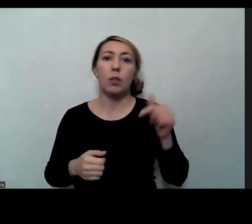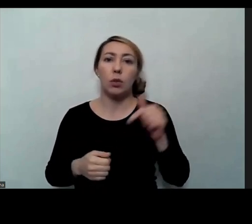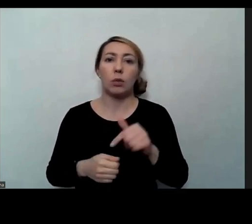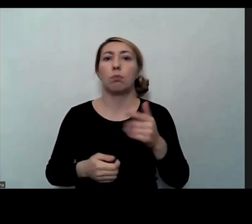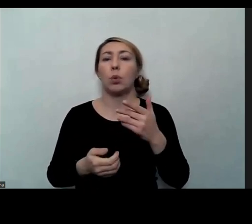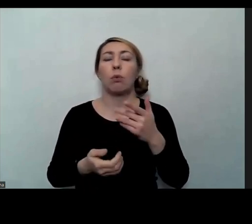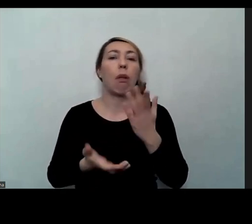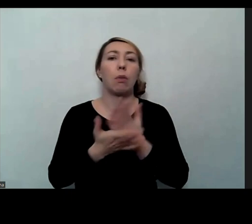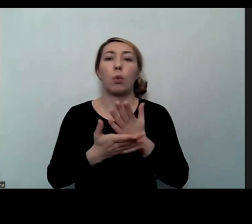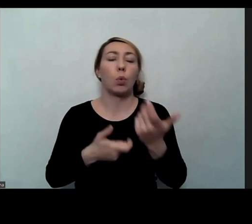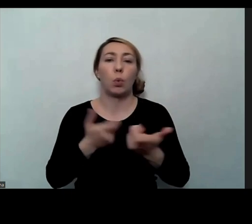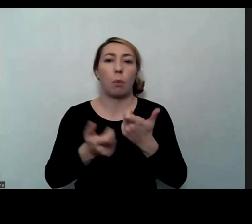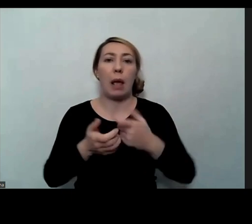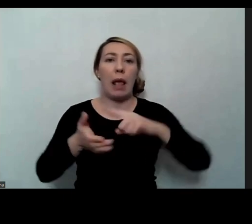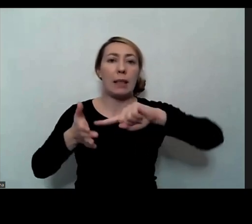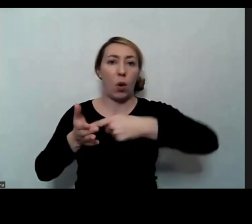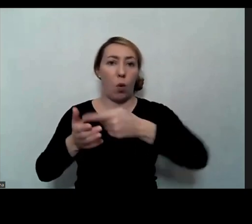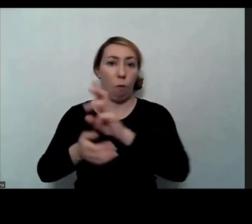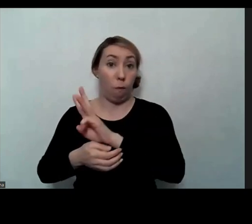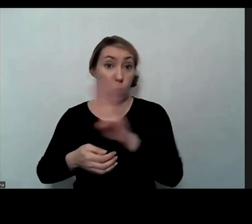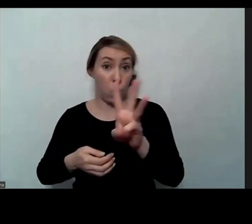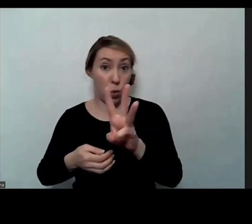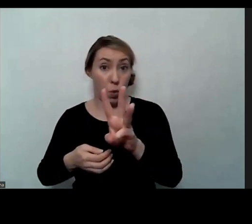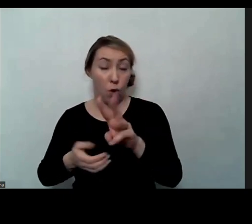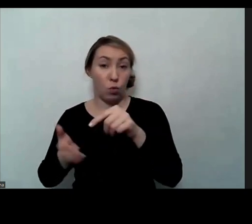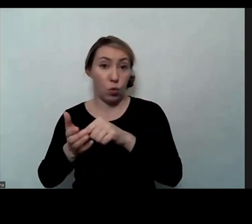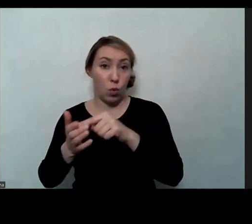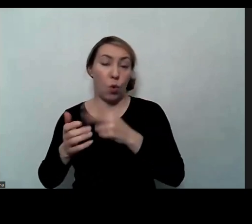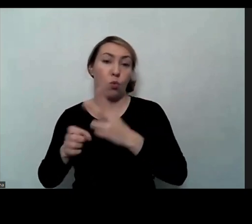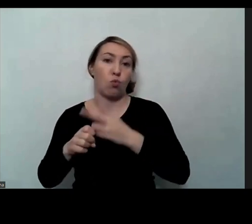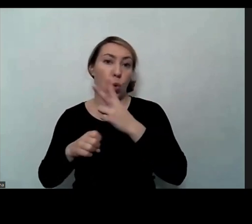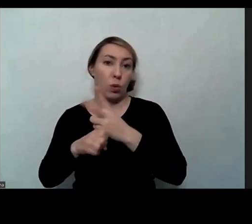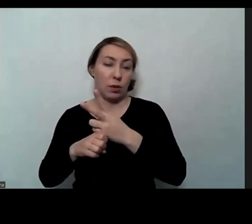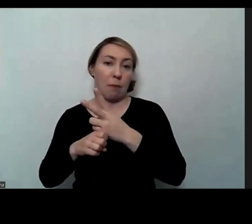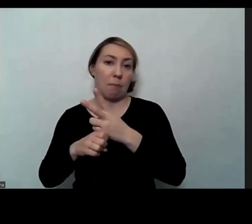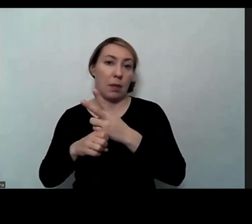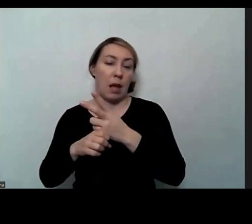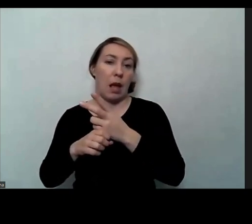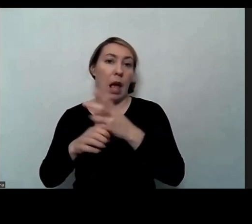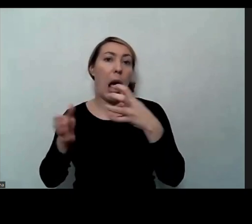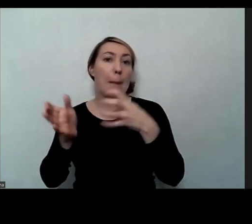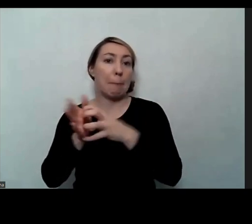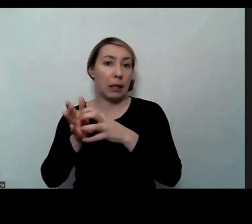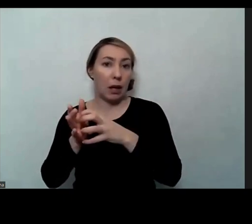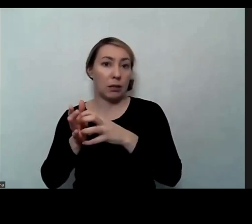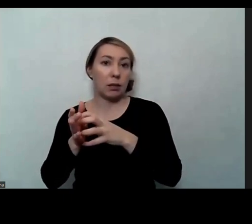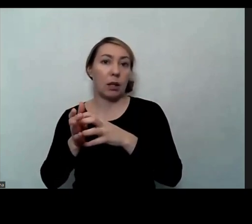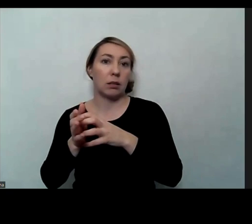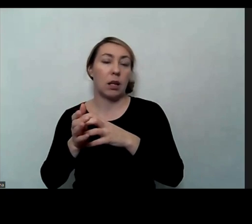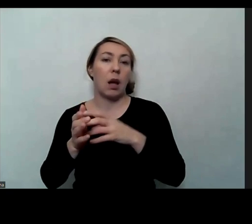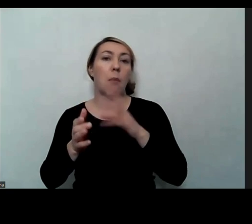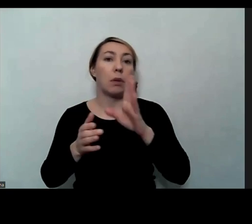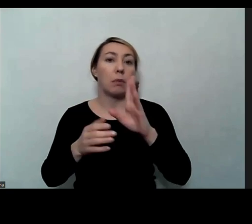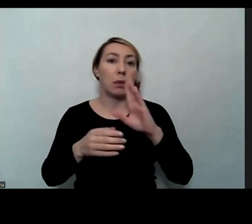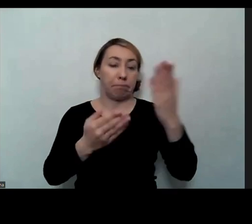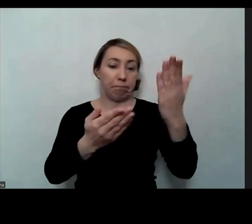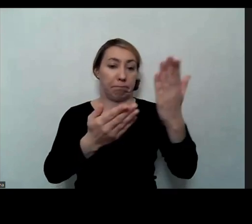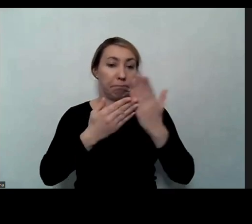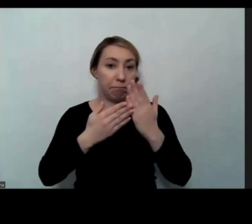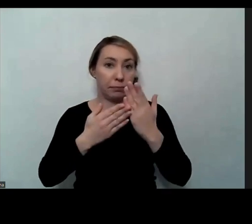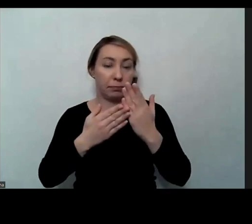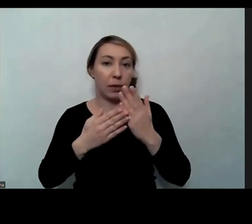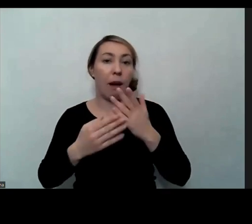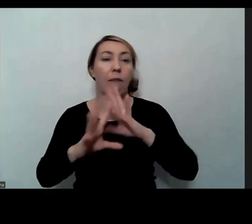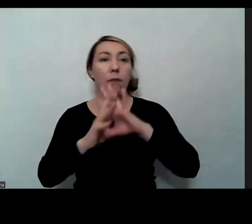się na stronie, gdzie jest dostęp do tej aplikacji. I my po tym, jak Państwo podadzą